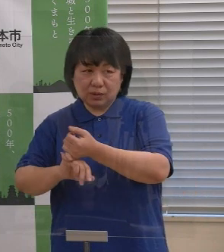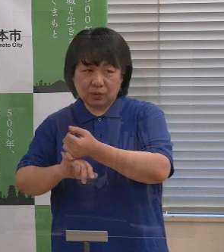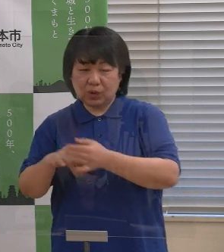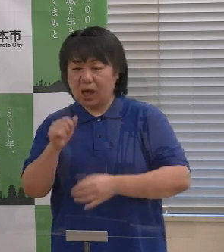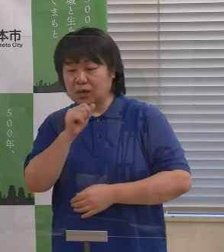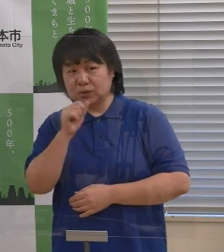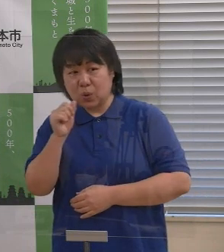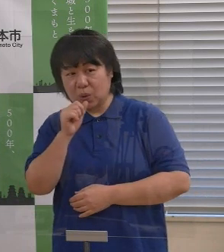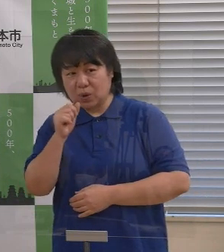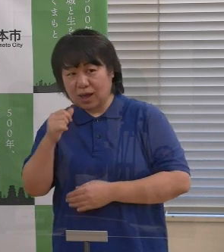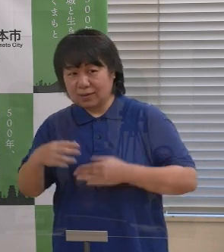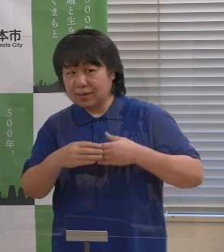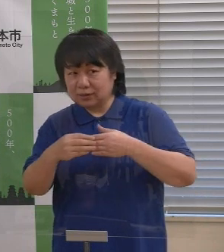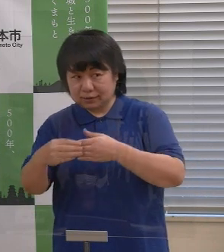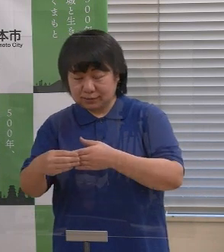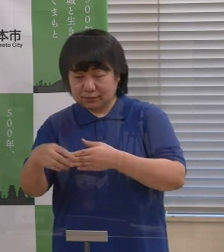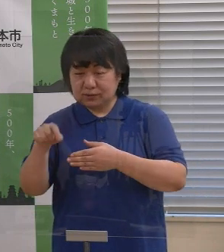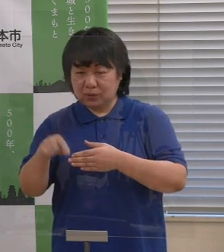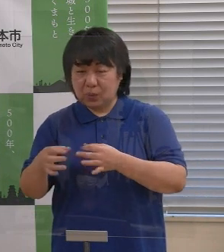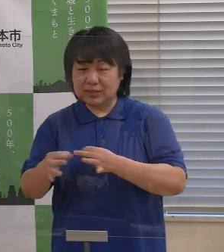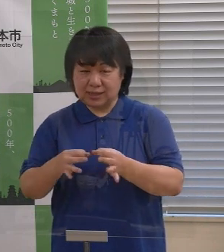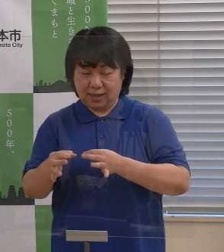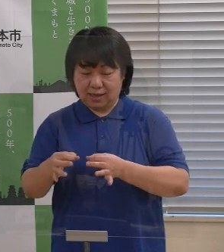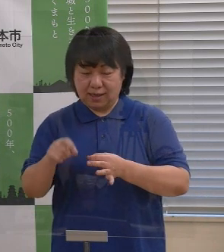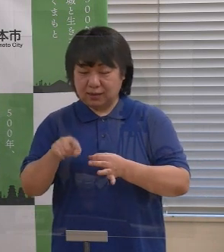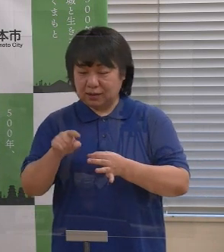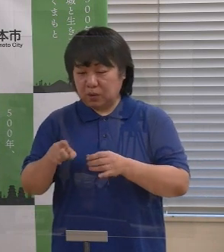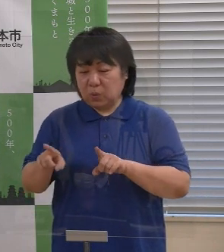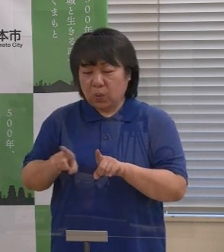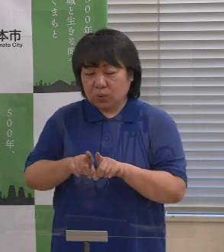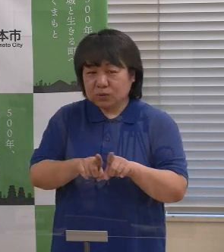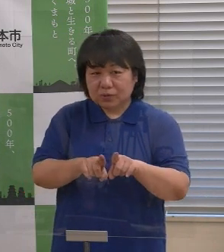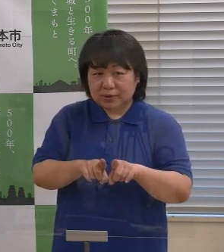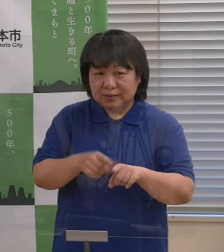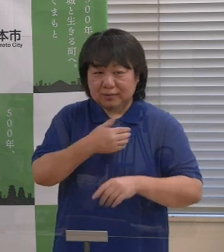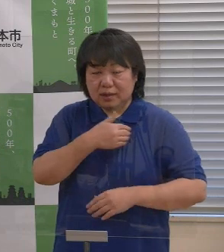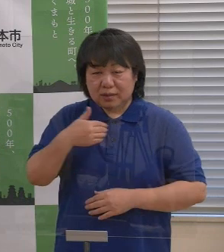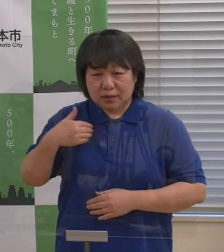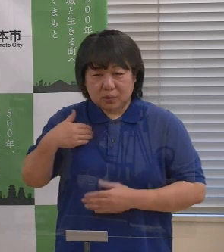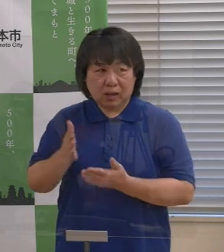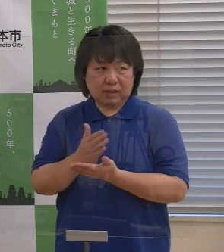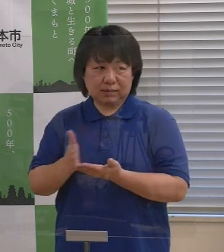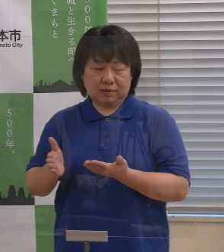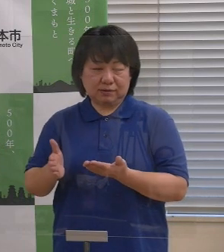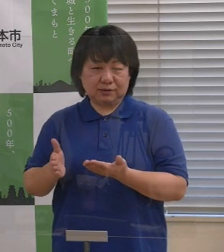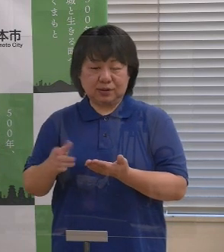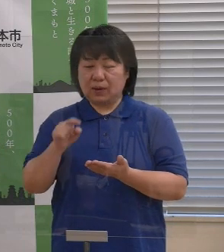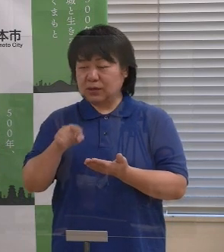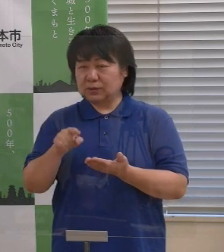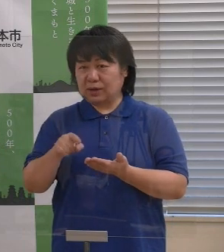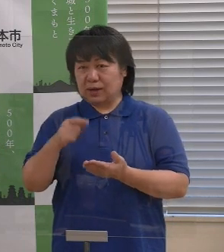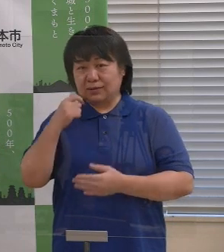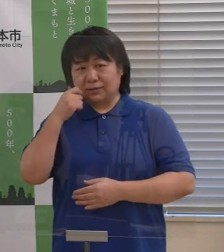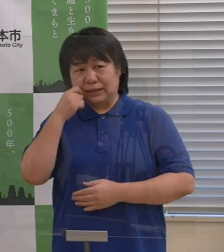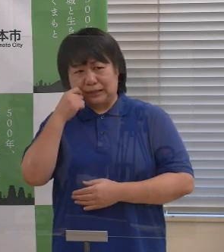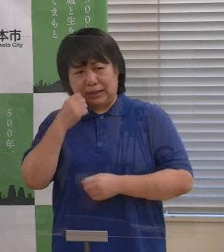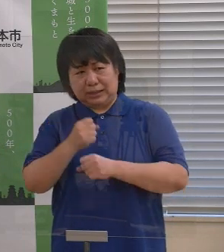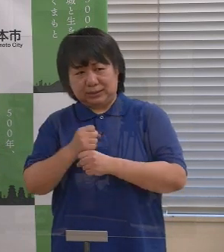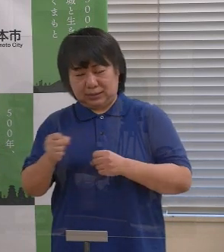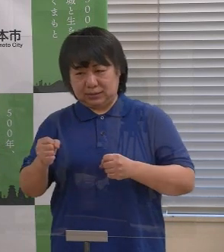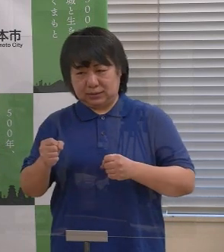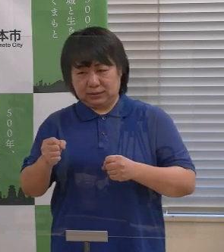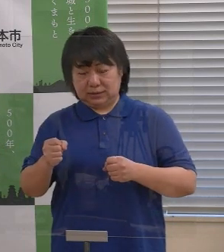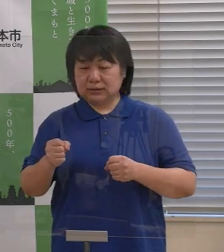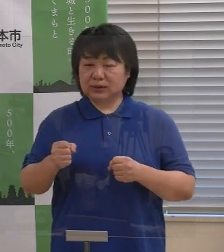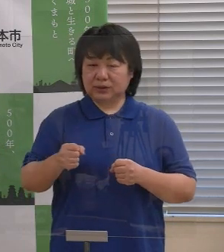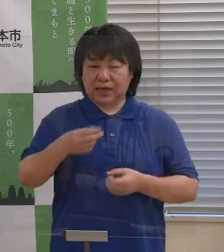というようなことで、その追跡できるというふうに判断してたわけですけれども、やっぱりそれはできなかったということで、やはりどの